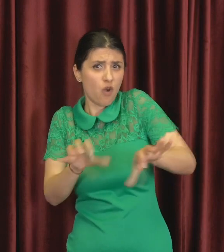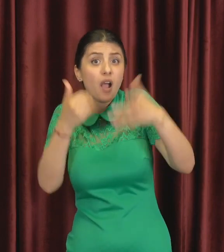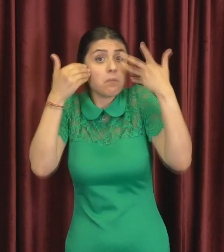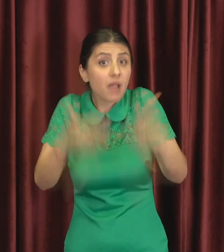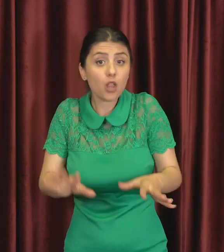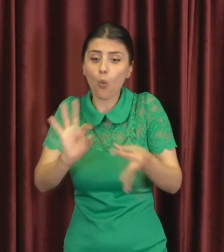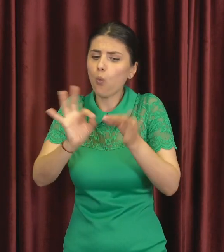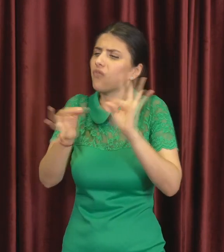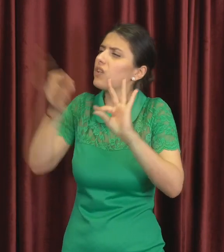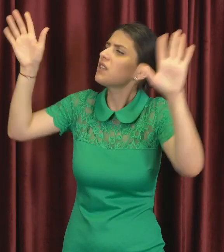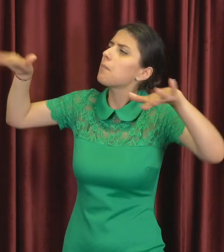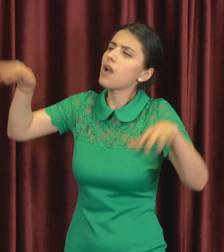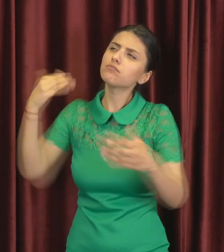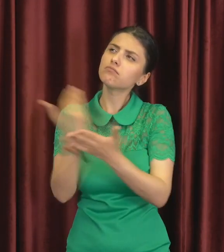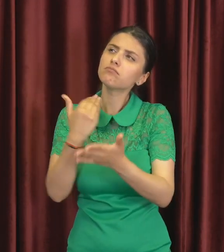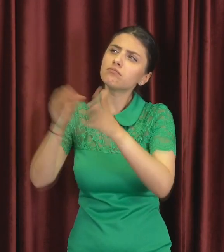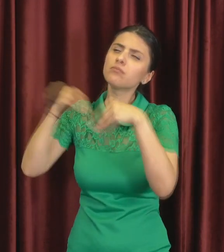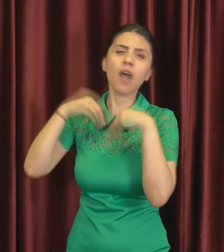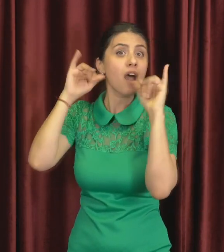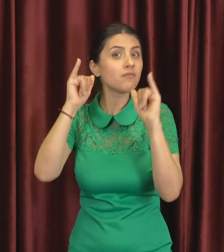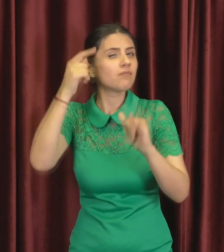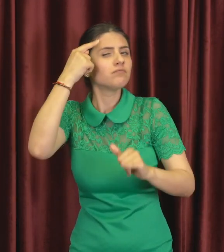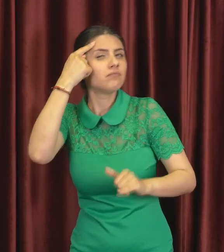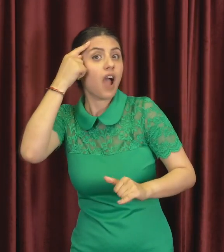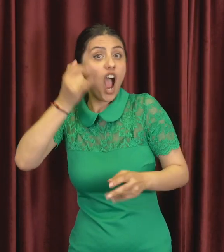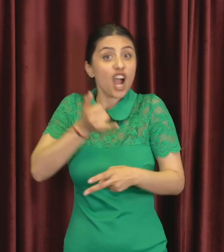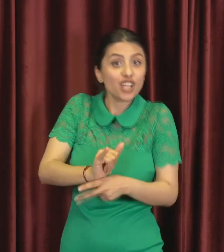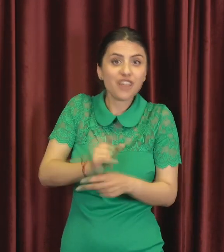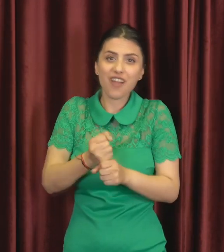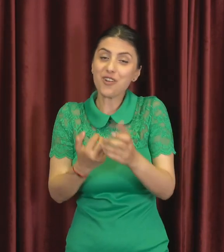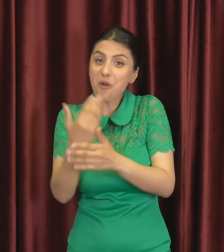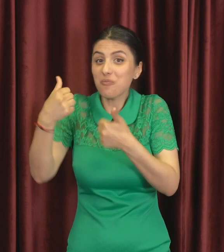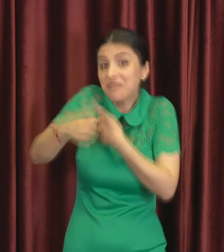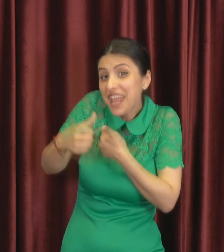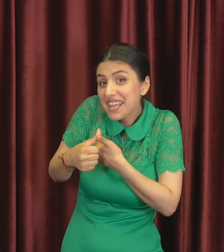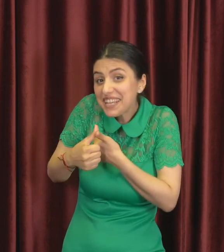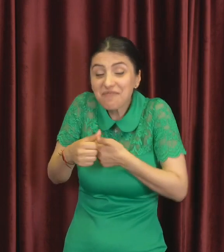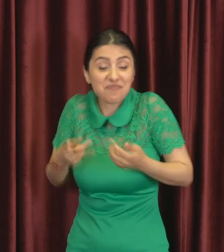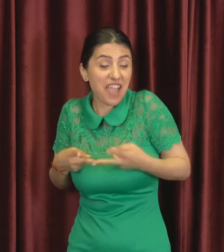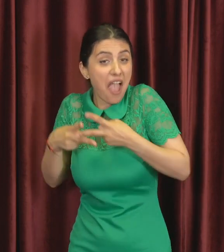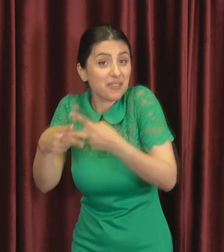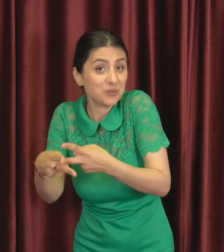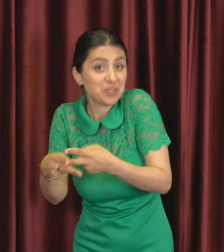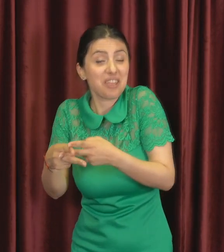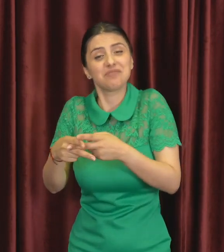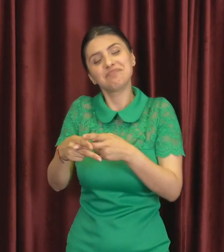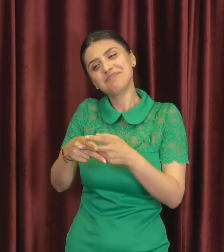Cuvintele Bufniței au ajutat-o să-și dea seama unde greșea și astfel să-și facă noi prieteni pe care să-i prețuiască și cu care să împartă